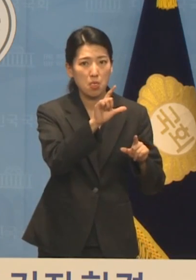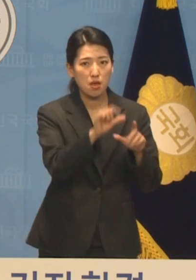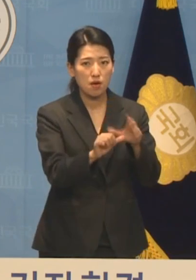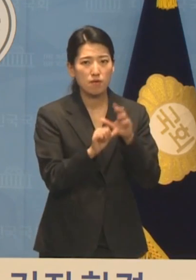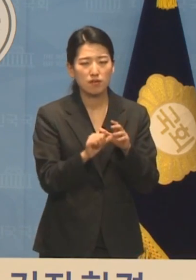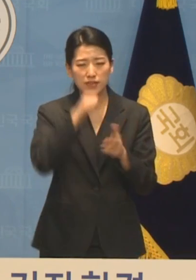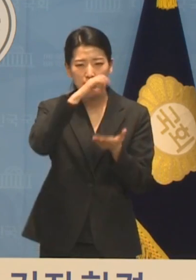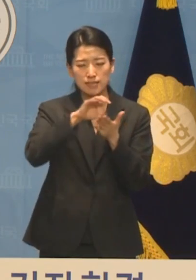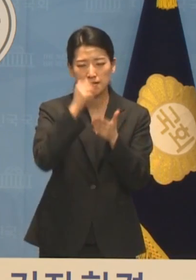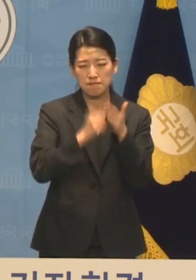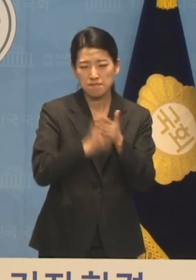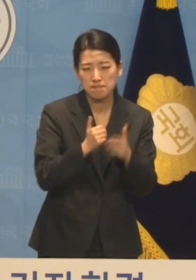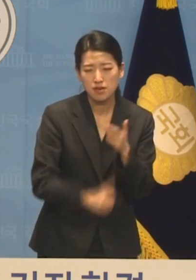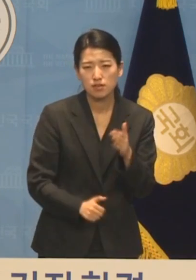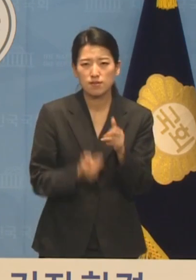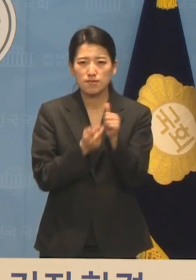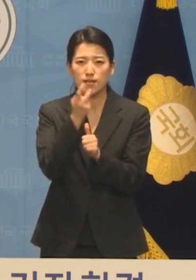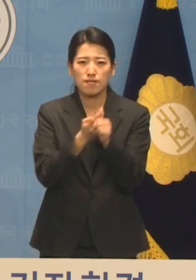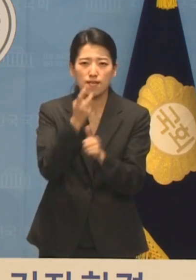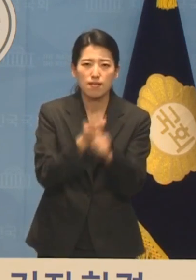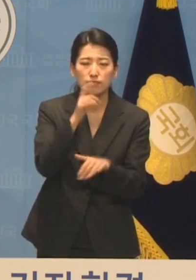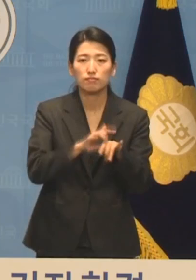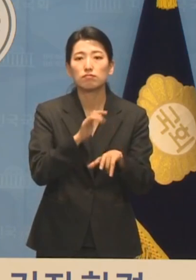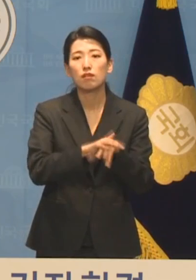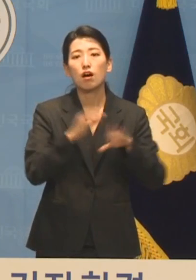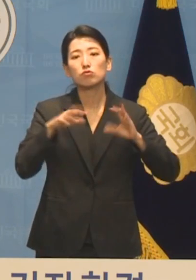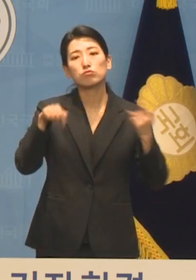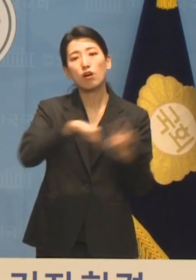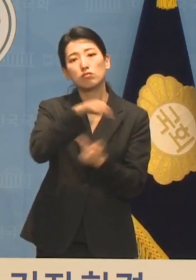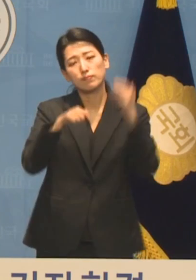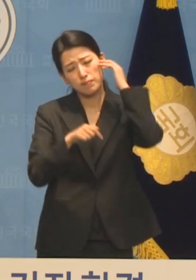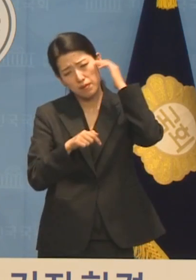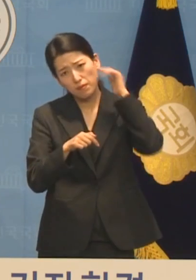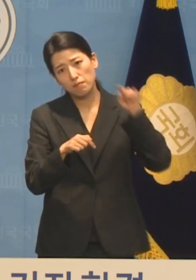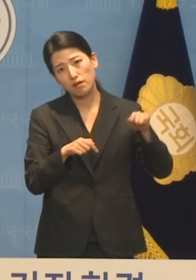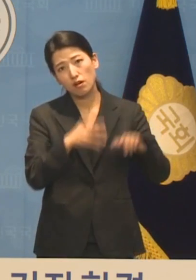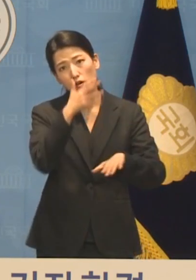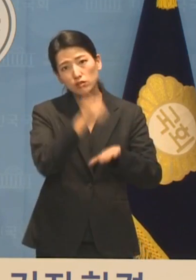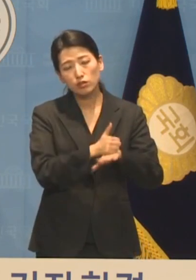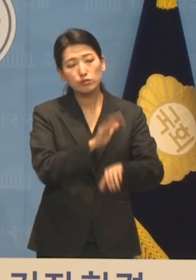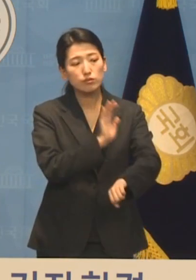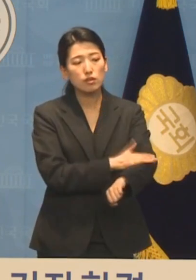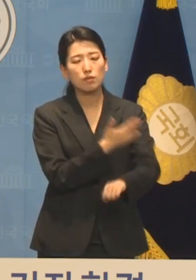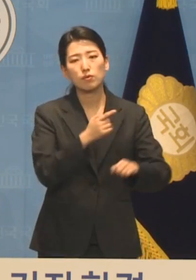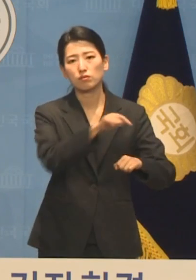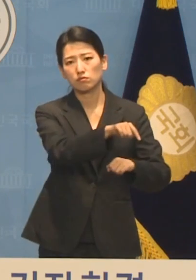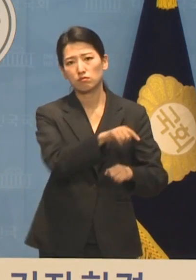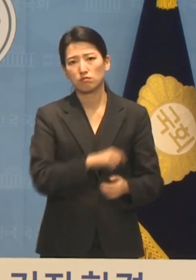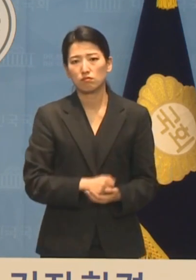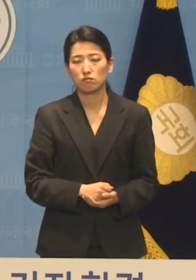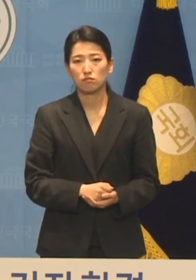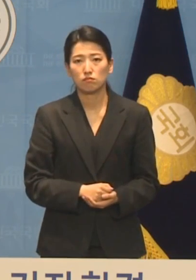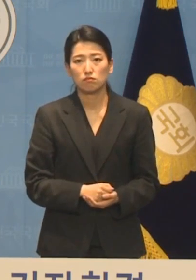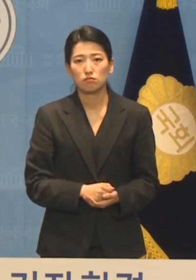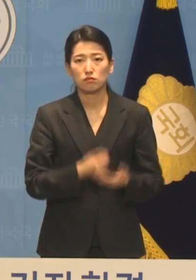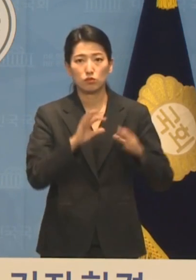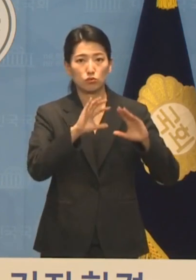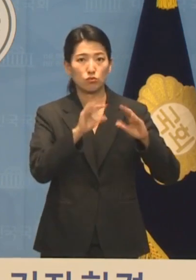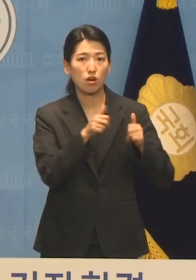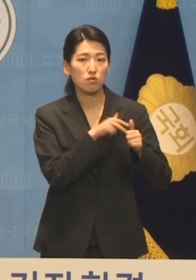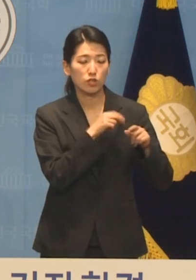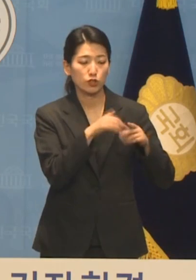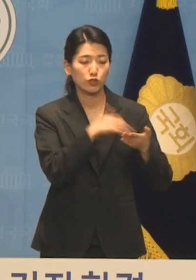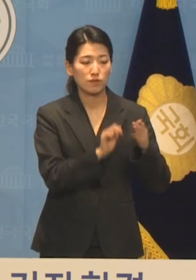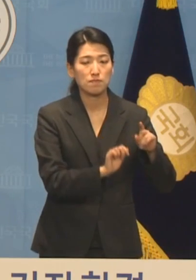예산을 삭감하는 등 국정 기능을 마비시킨 행위는 바로 국회가 자행한 것입니다. 다수당이 국회라는 기관을 통해